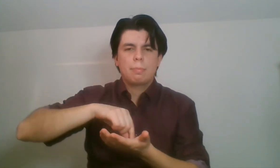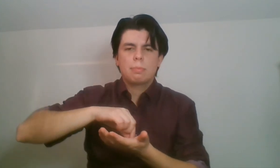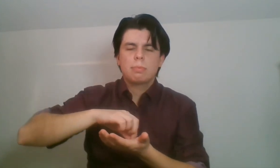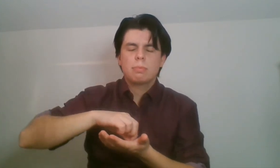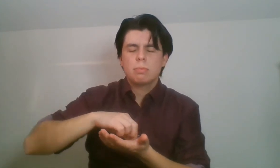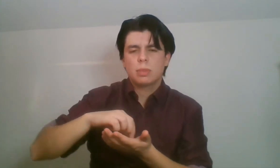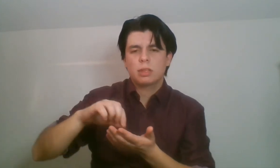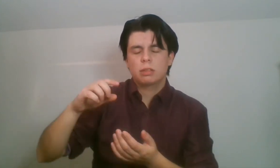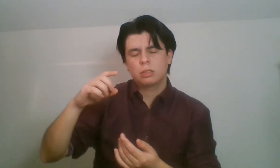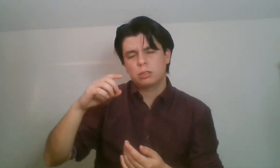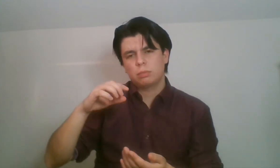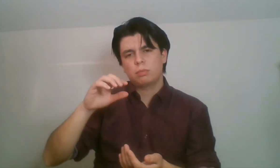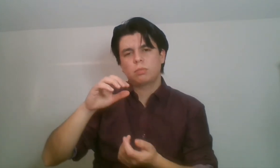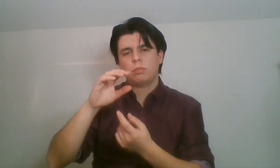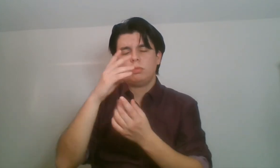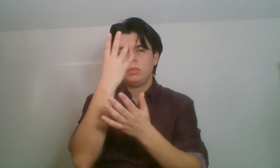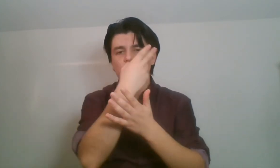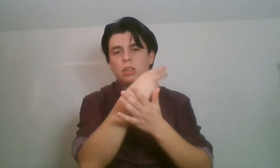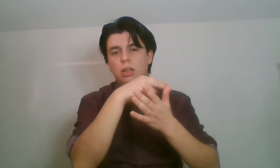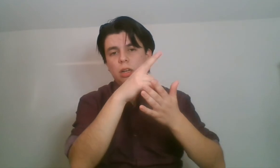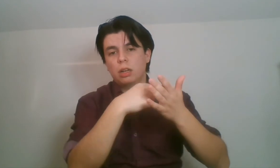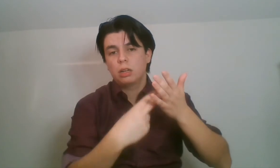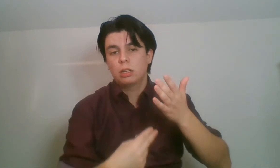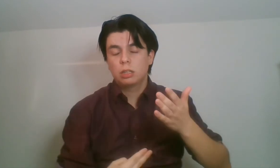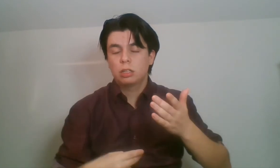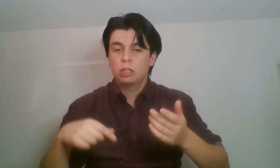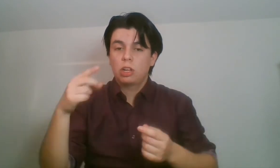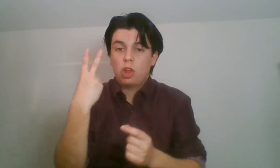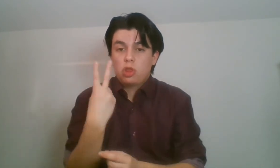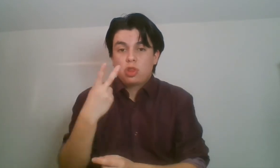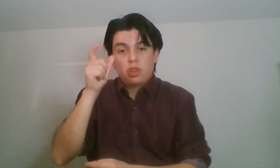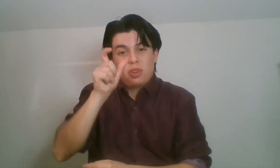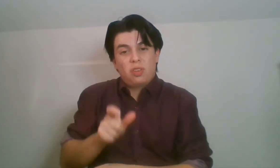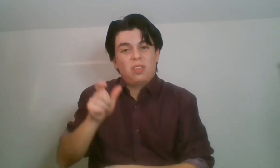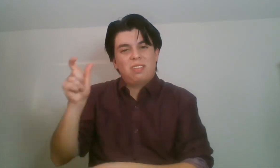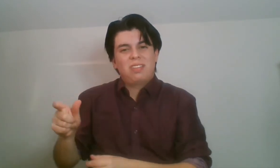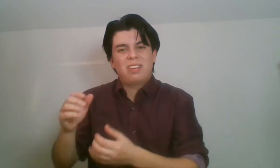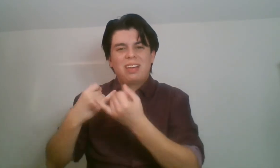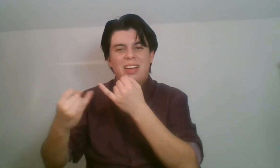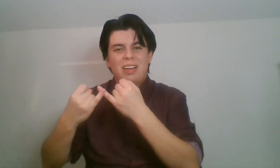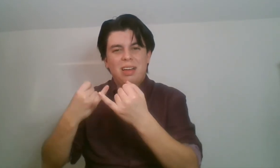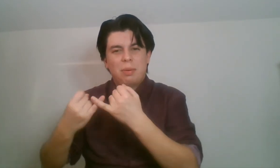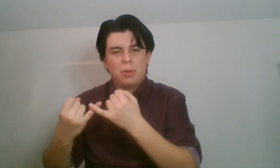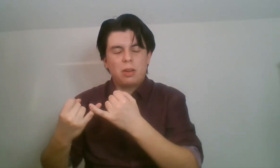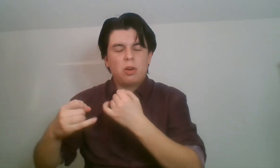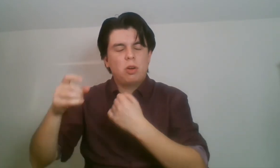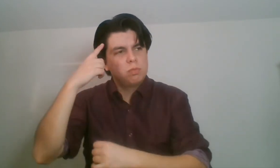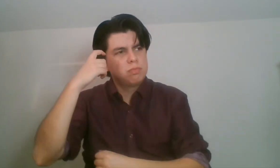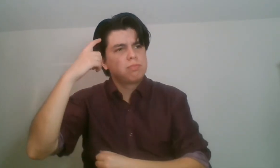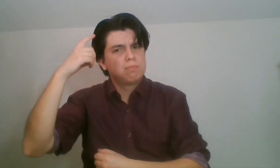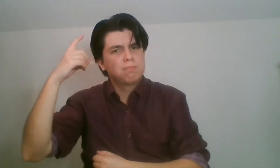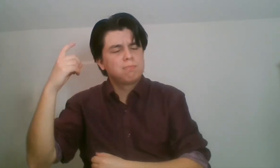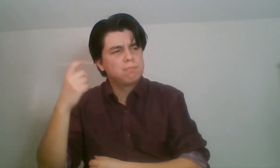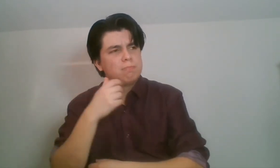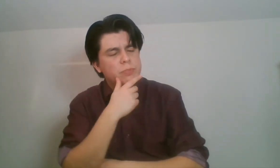este polo cultural, este espacio, este centro artístico que soñado, ¿no? por estos